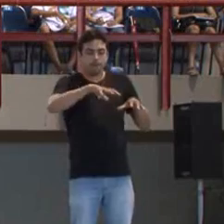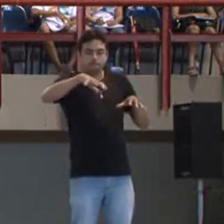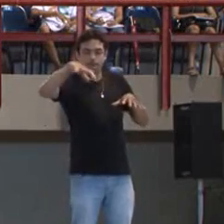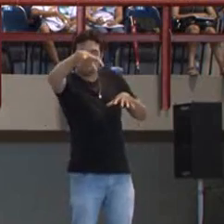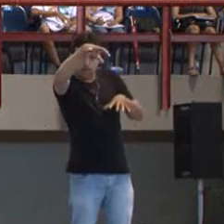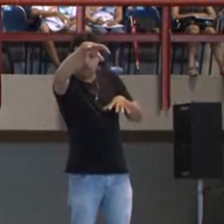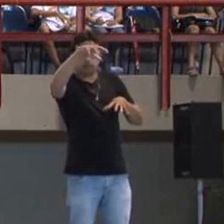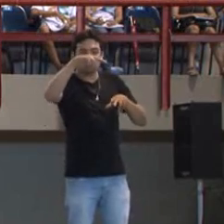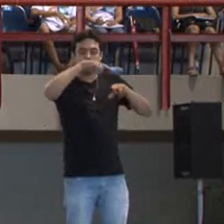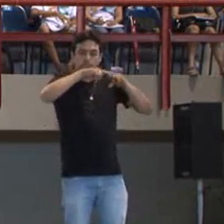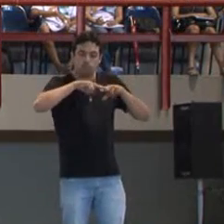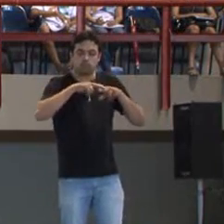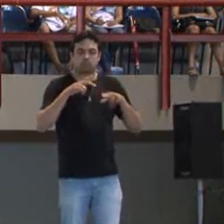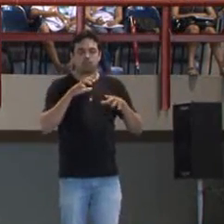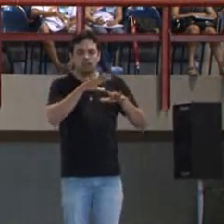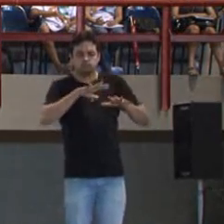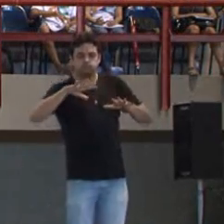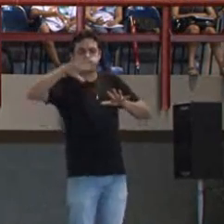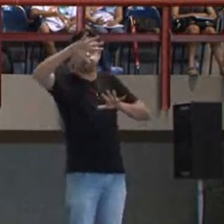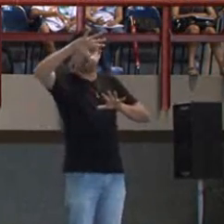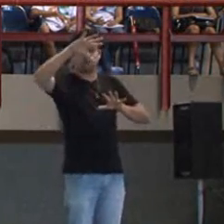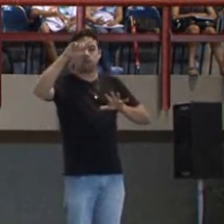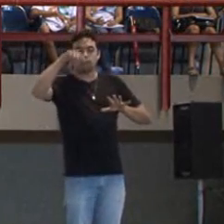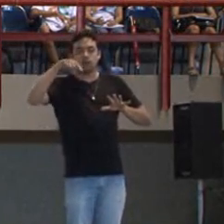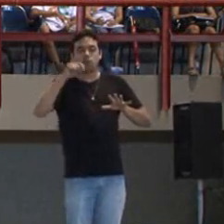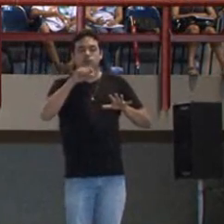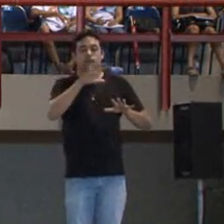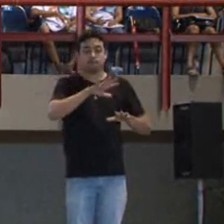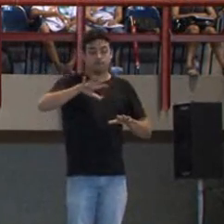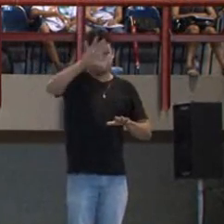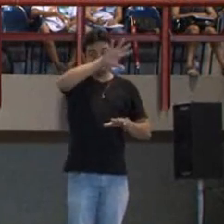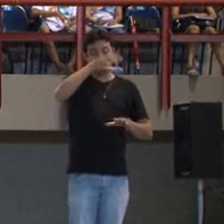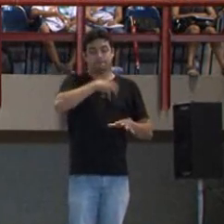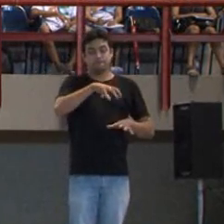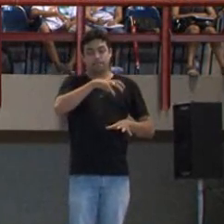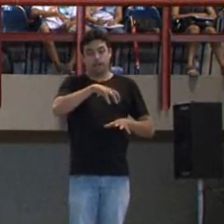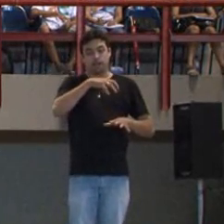enorme, eles resolveram dar um nome. E chamaram aquela Bahia